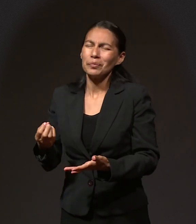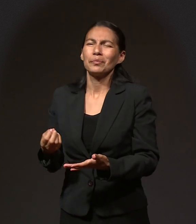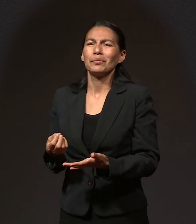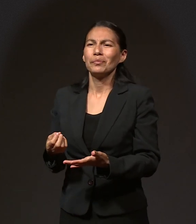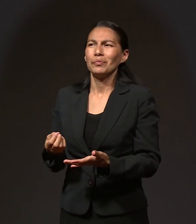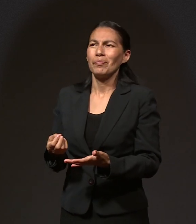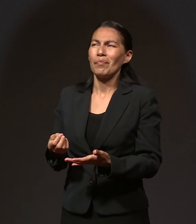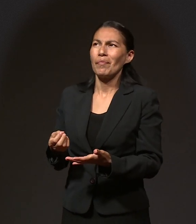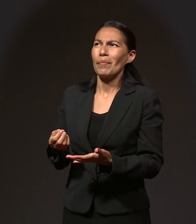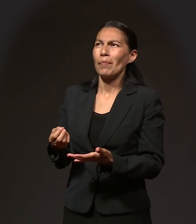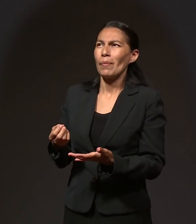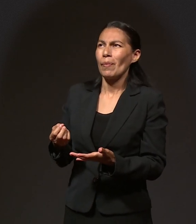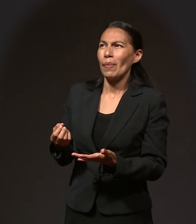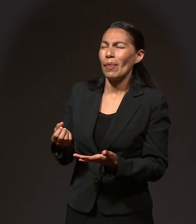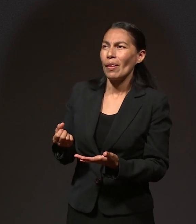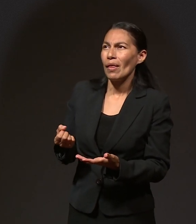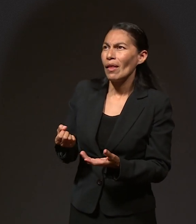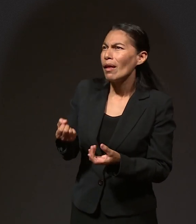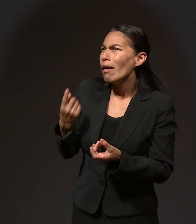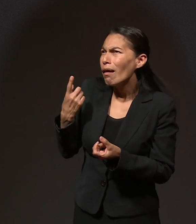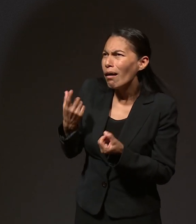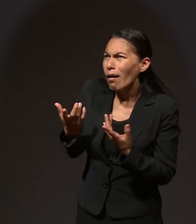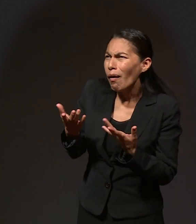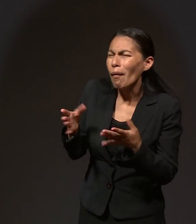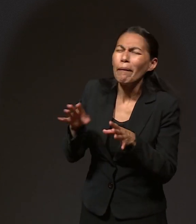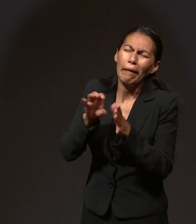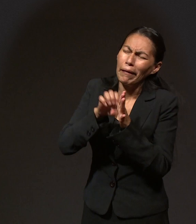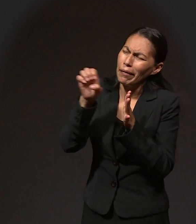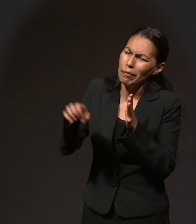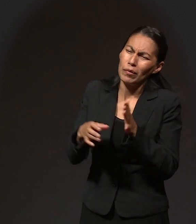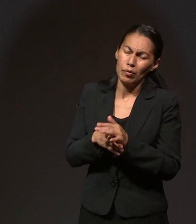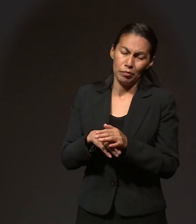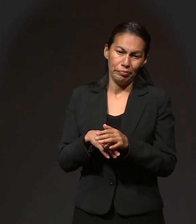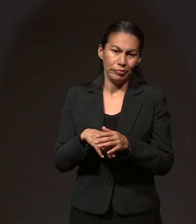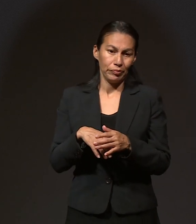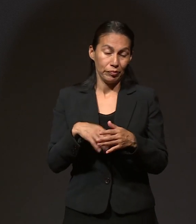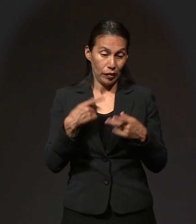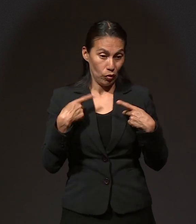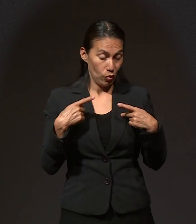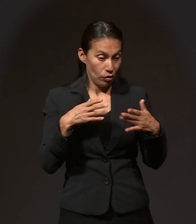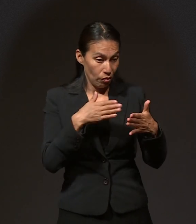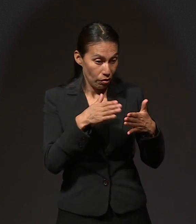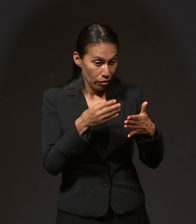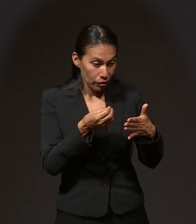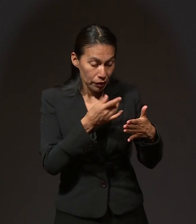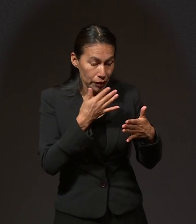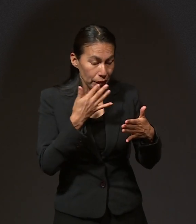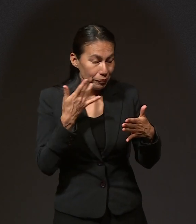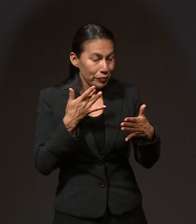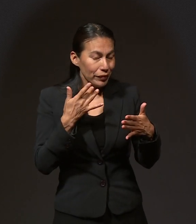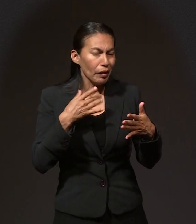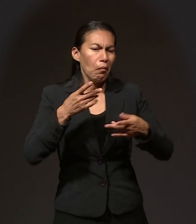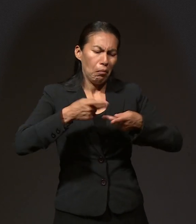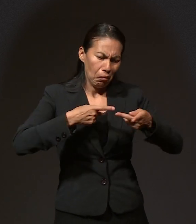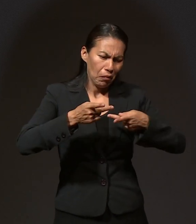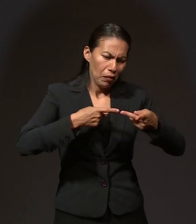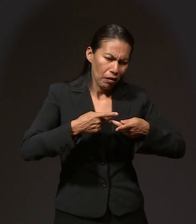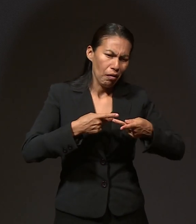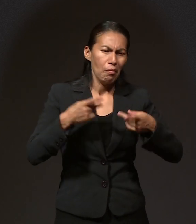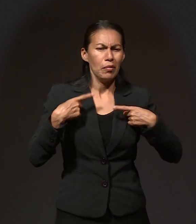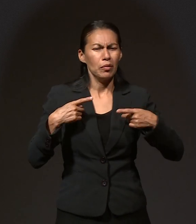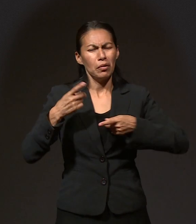es algo que como digo ¿cómo se hace una buena cocinera? practicando ¿cómo se hace un buen deportista?